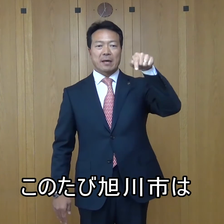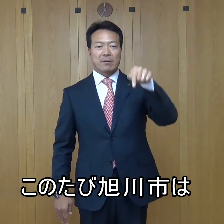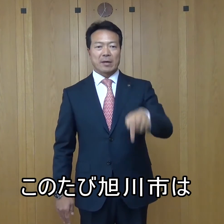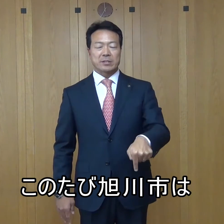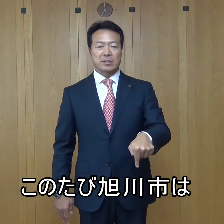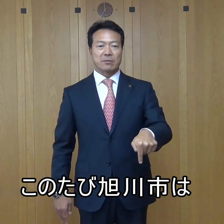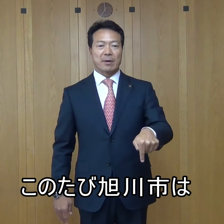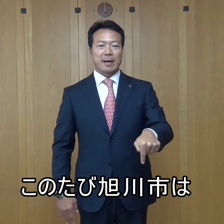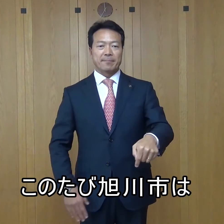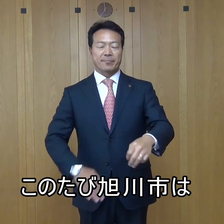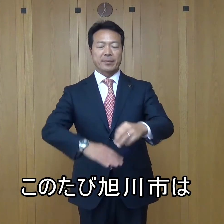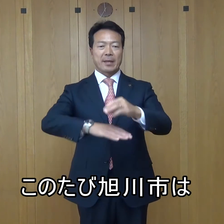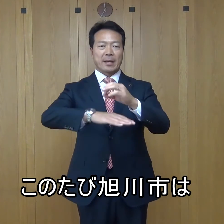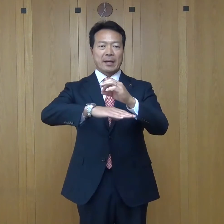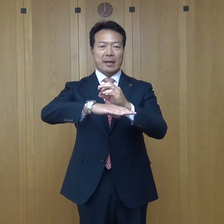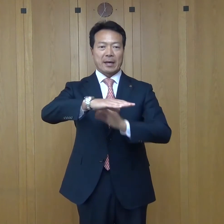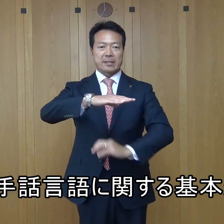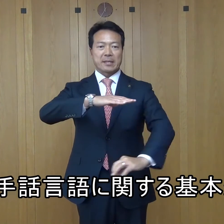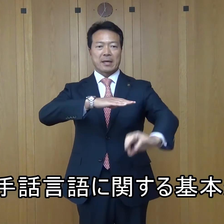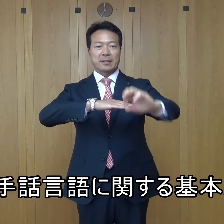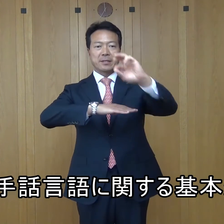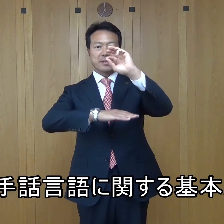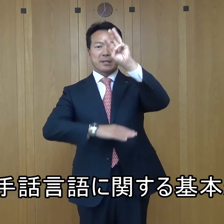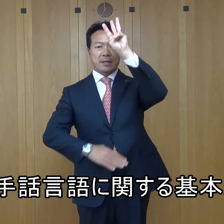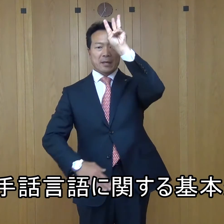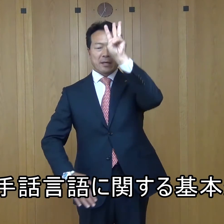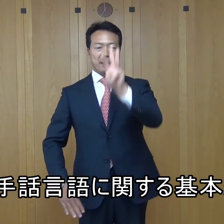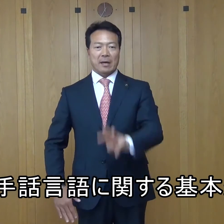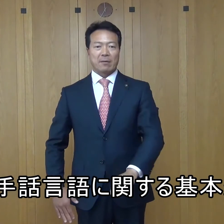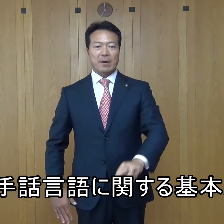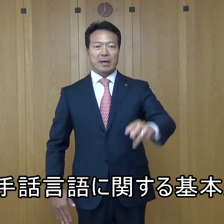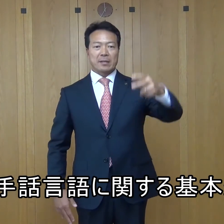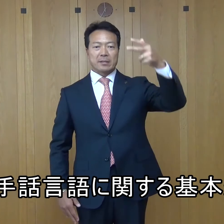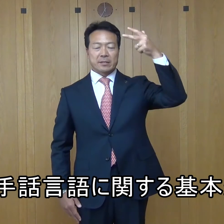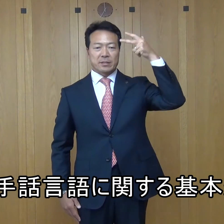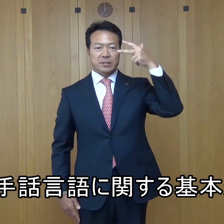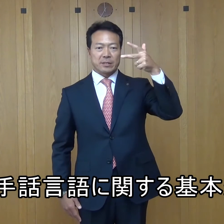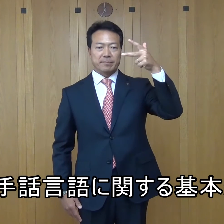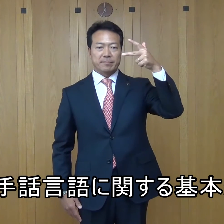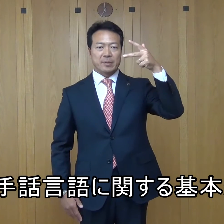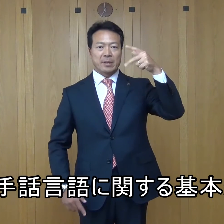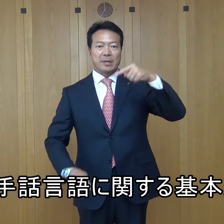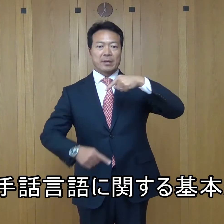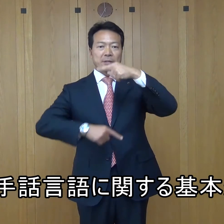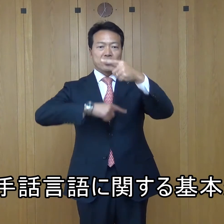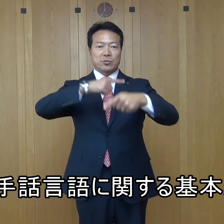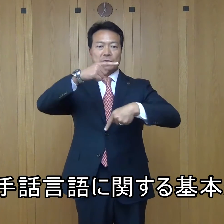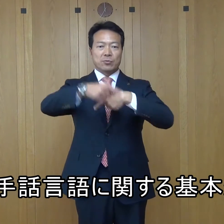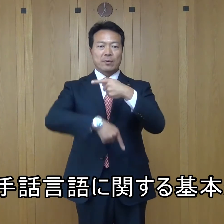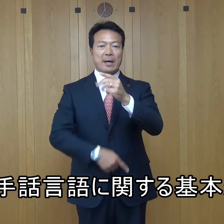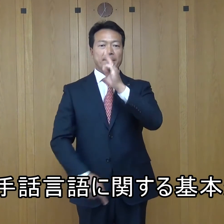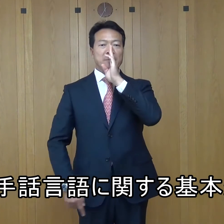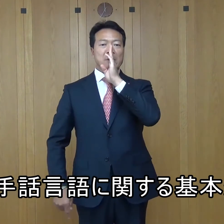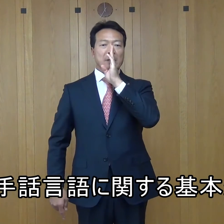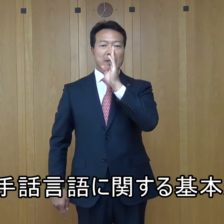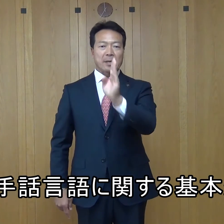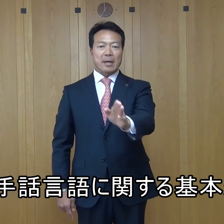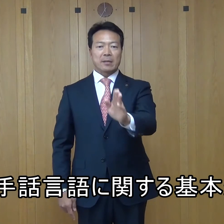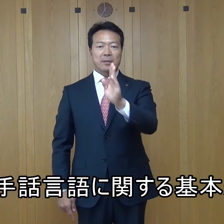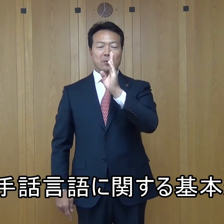川市は旭川市手話言語